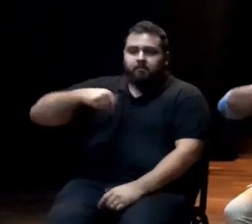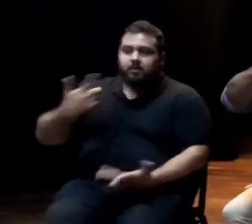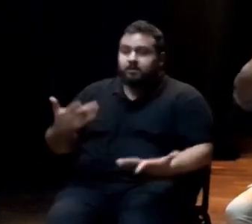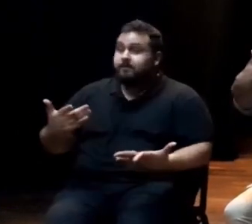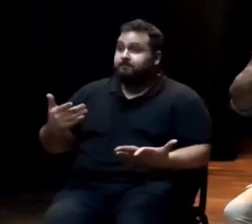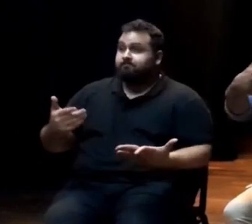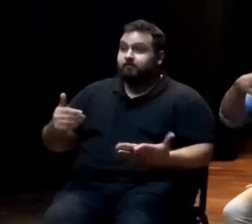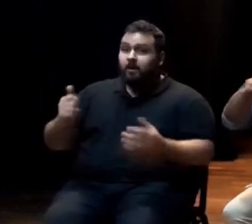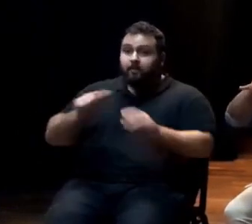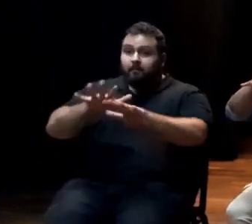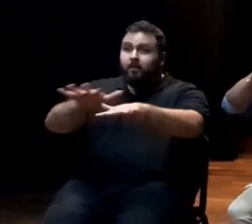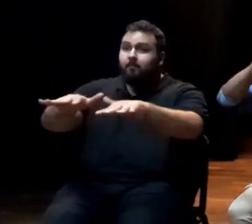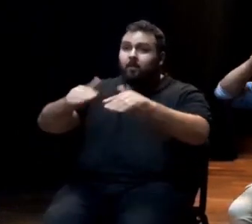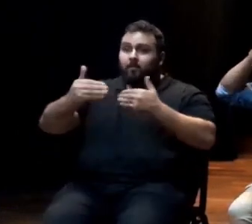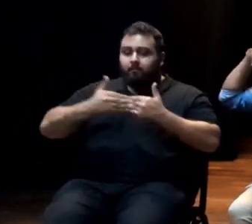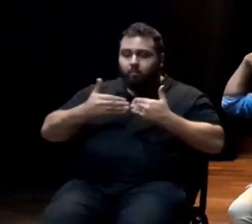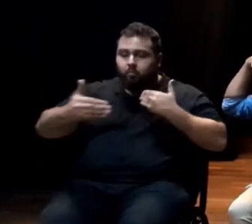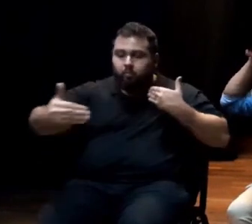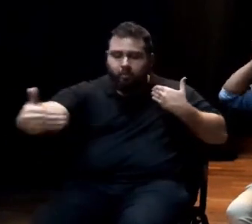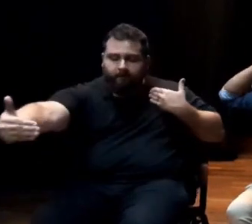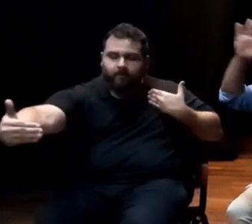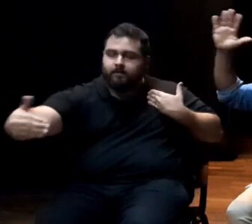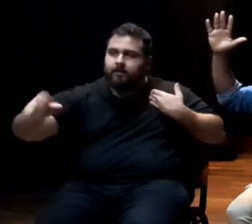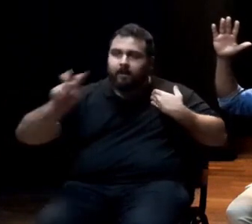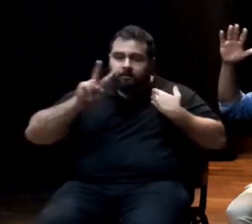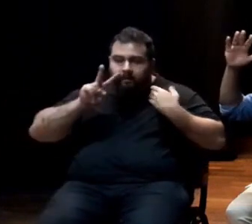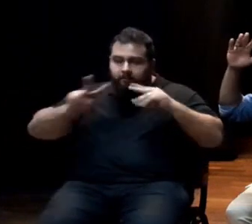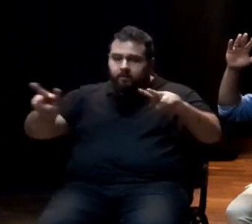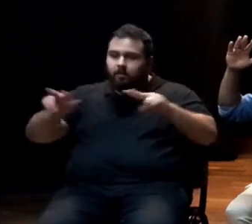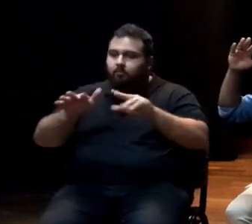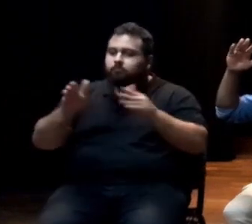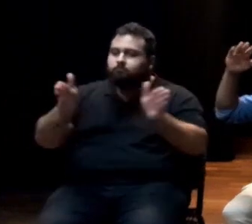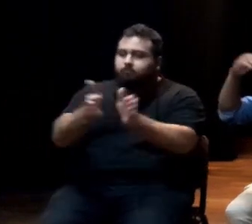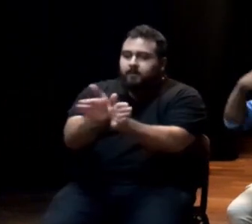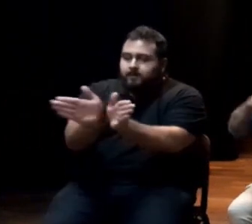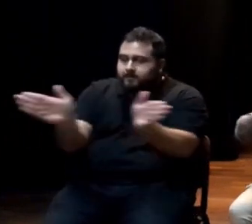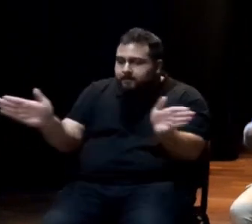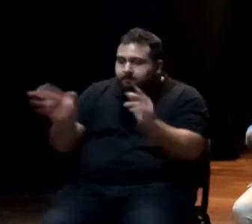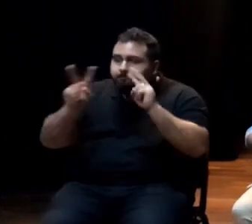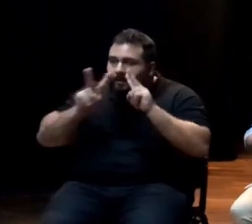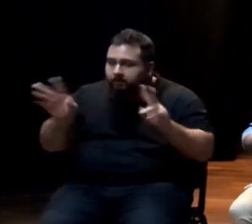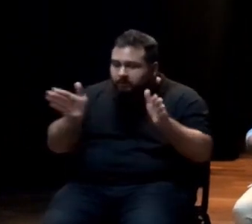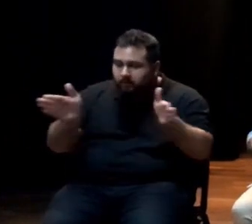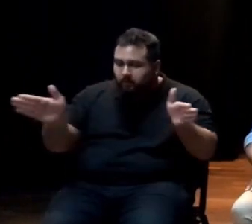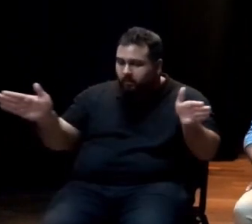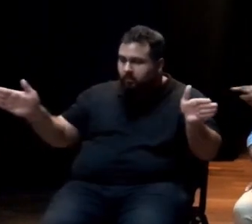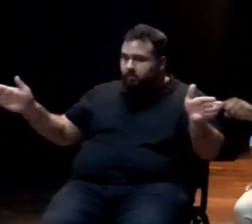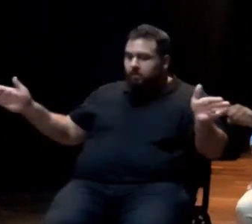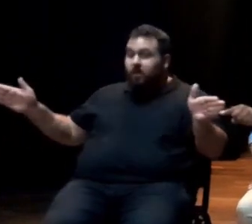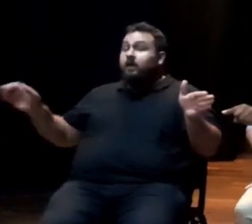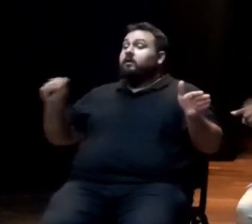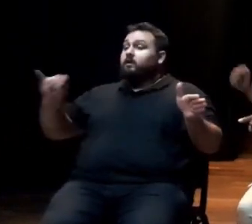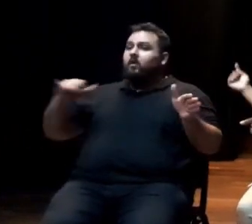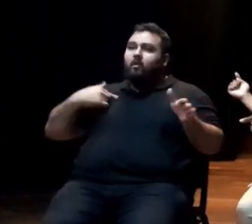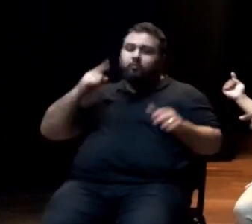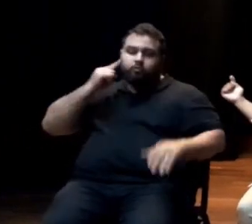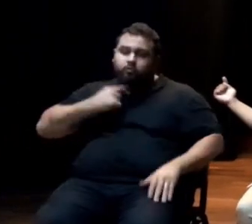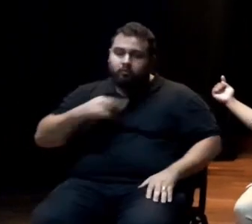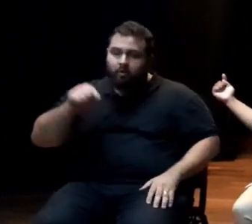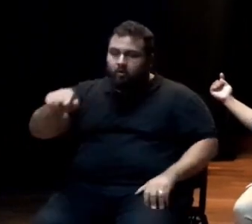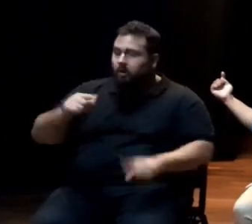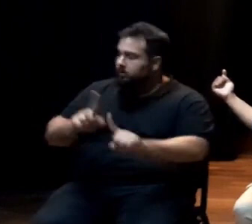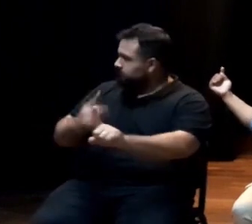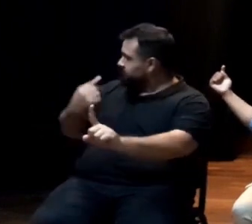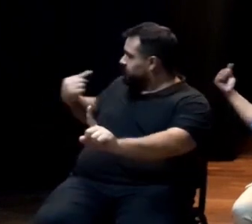Porque quanto maior profundidade, maior o meu campo de visão. Entendeu? Então, se eu coloco o surdo sentado aqui, o intérprete aqui,